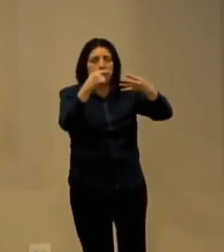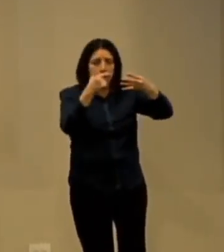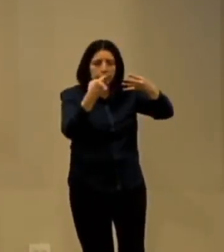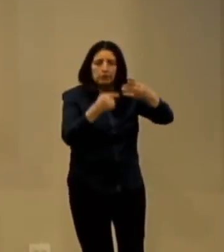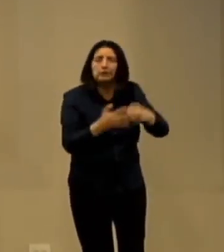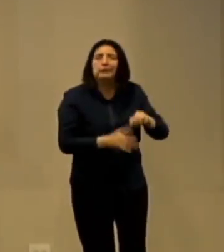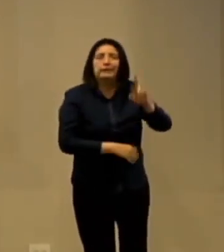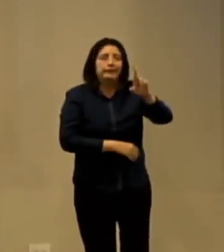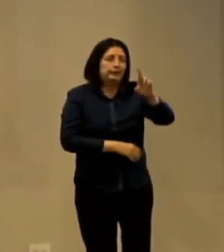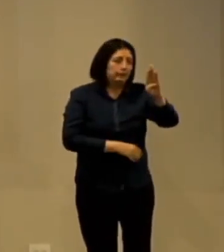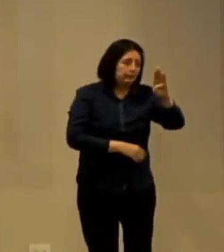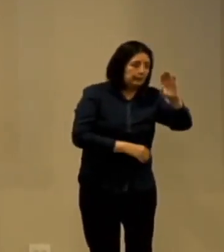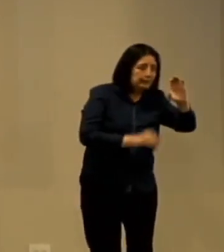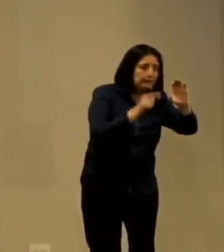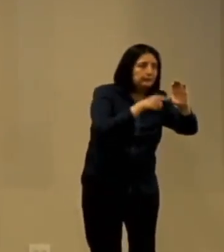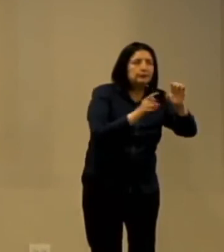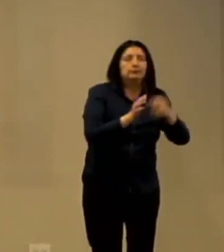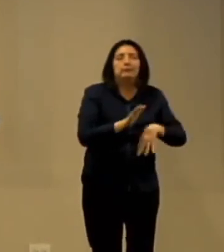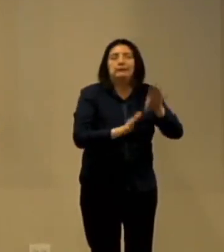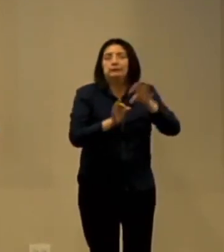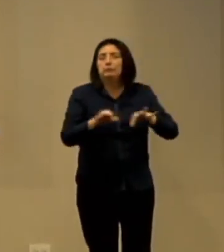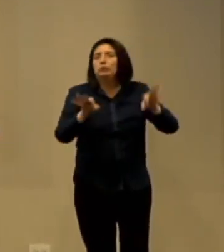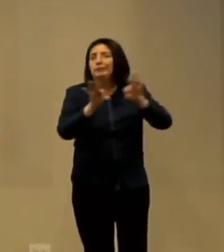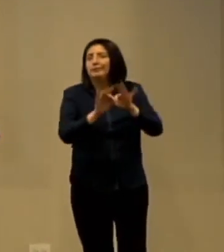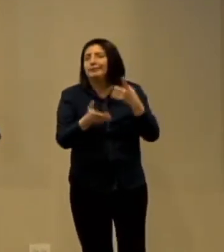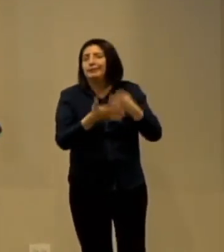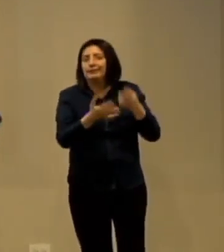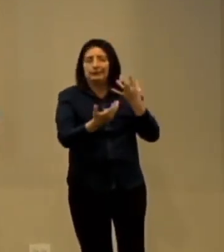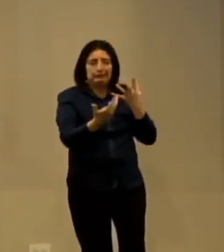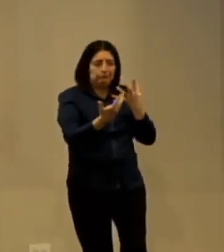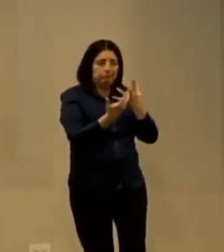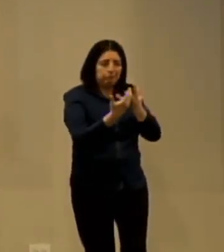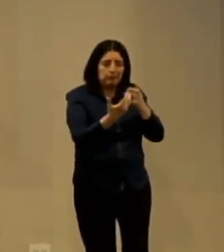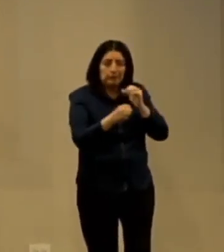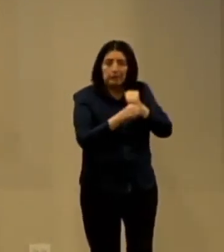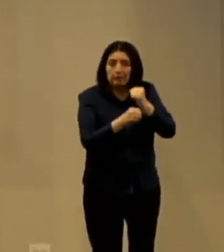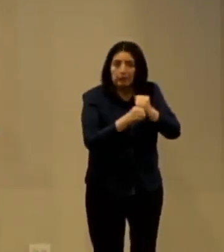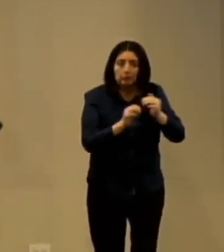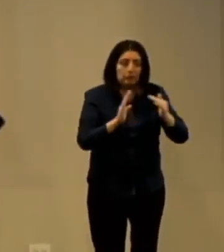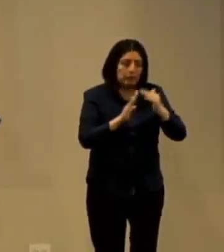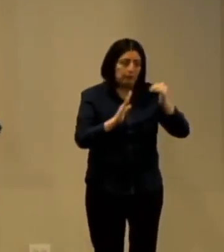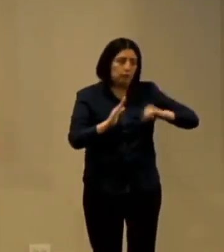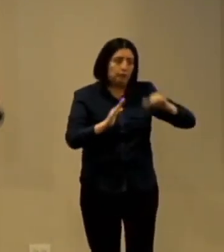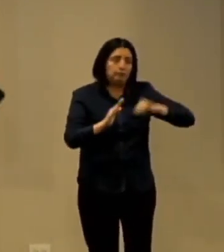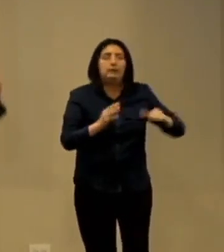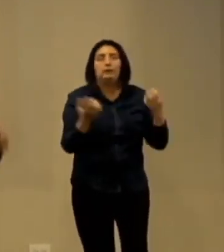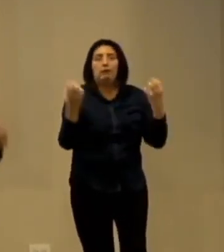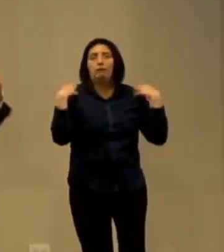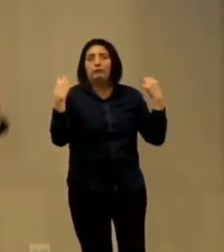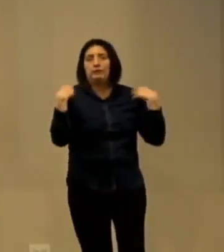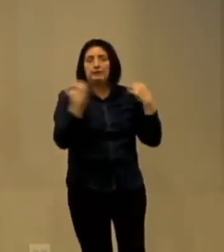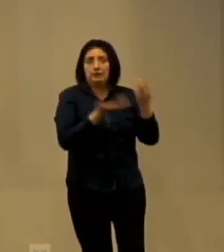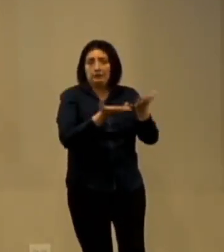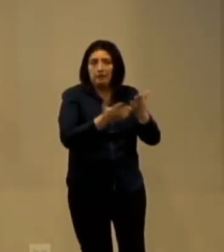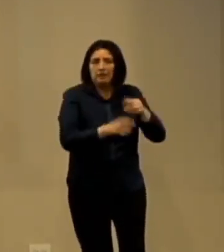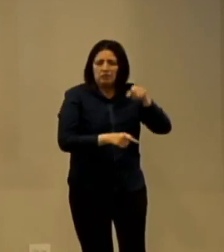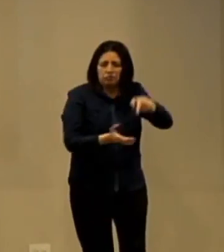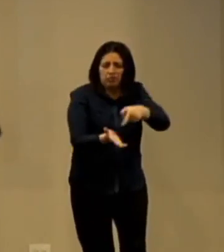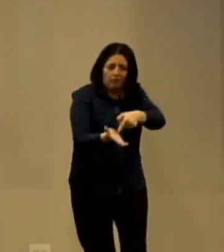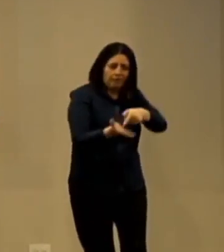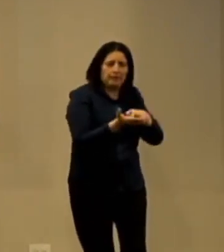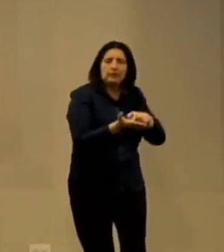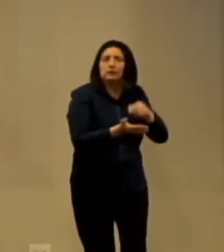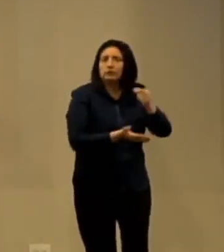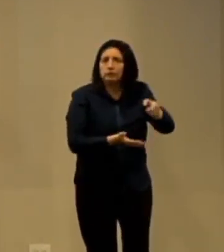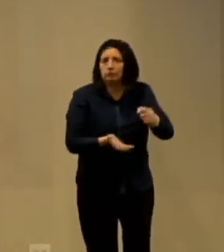basada en la comunidad que son los más importantes. Por ejemplo, la articulación con la SOMAPEP. Esa es una obligación de los servicios de salud y tienen